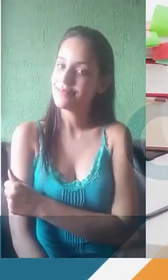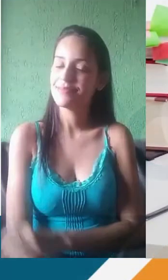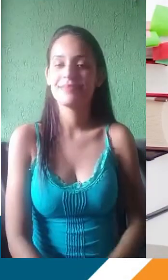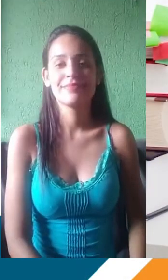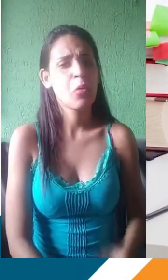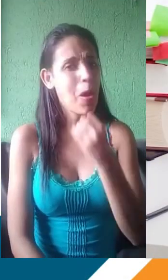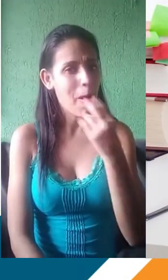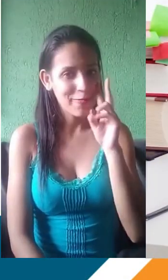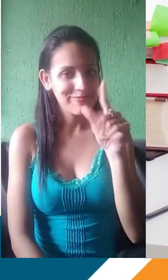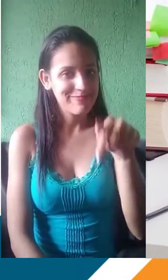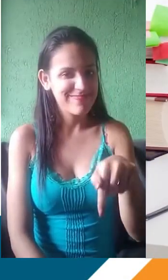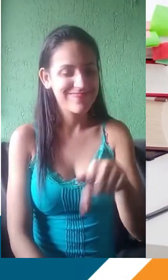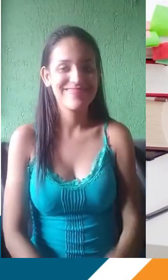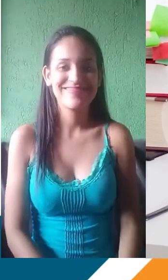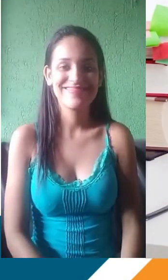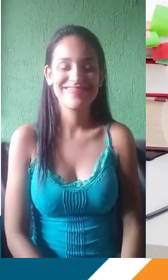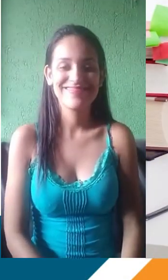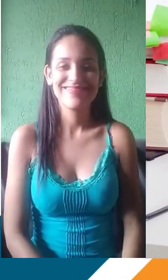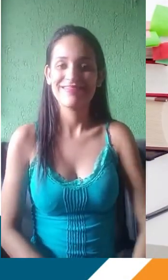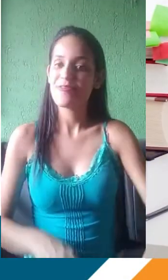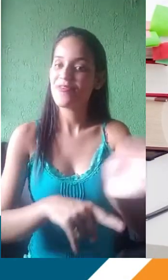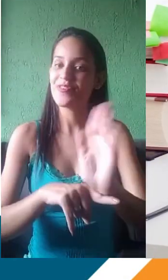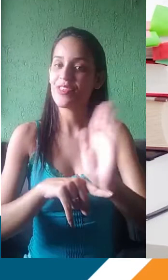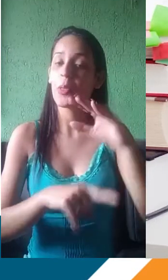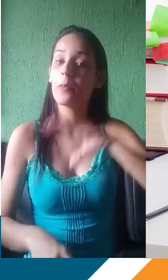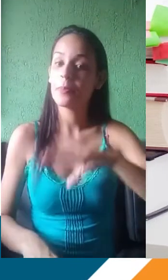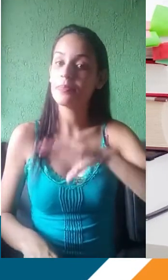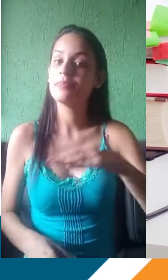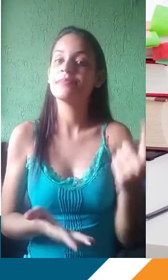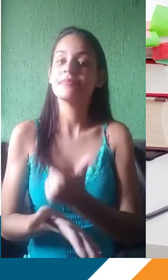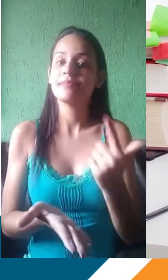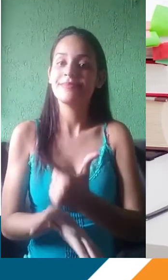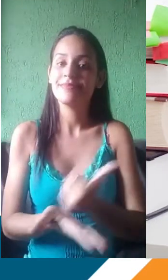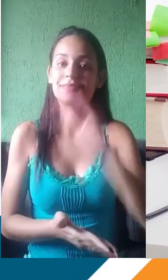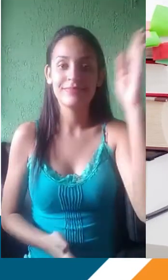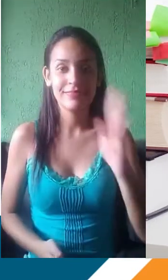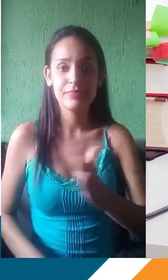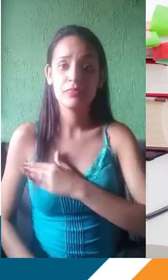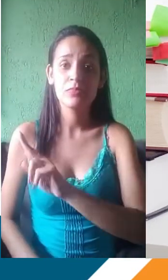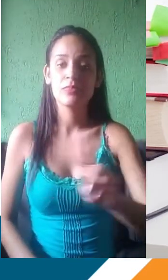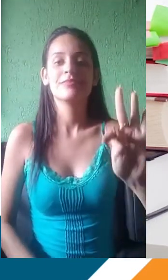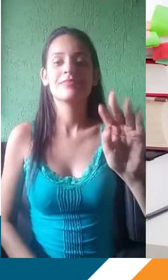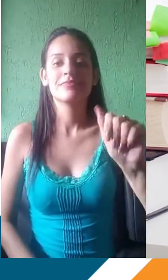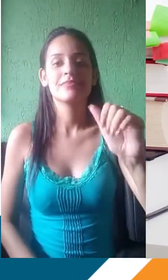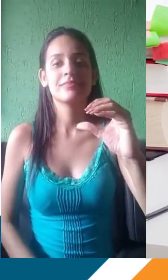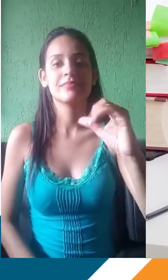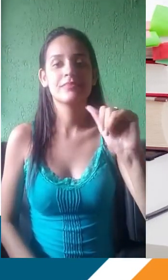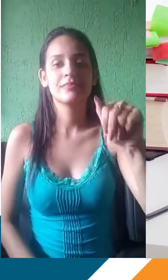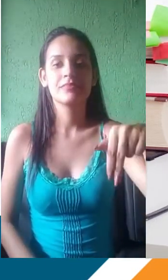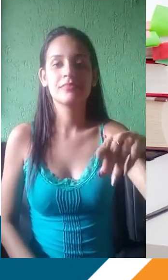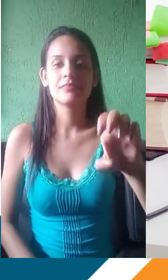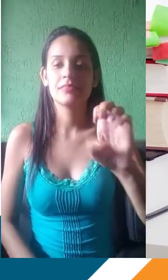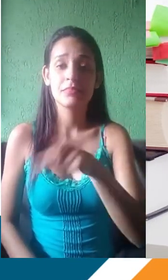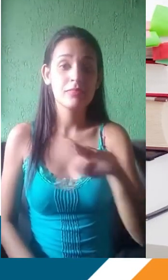alunos! Sejam bem-vindos a mais um vídeo de língua portuguesa e de literatura brasileira. Eu sou a Tassiane, mediadora do Polo de